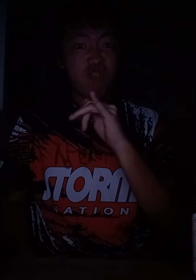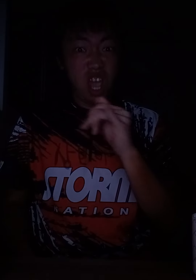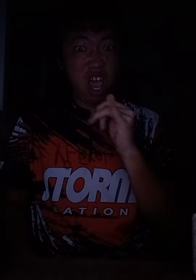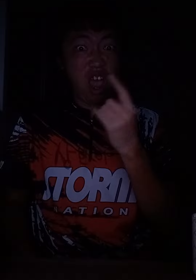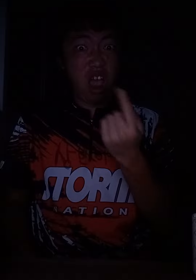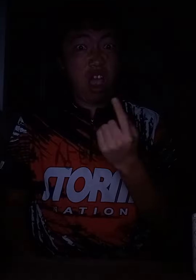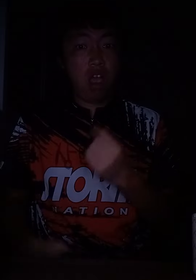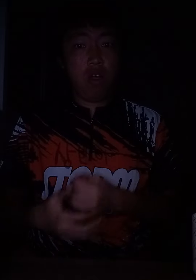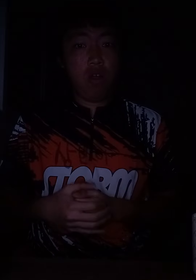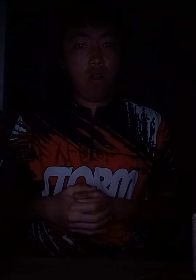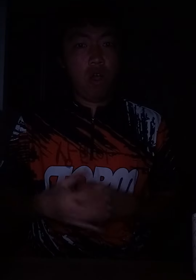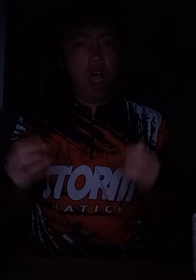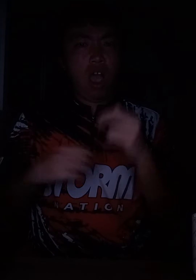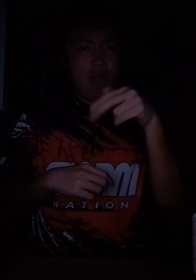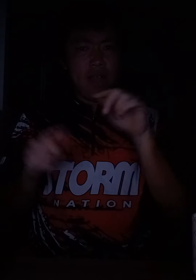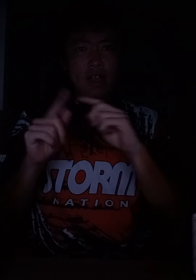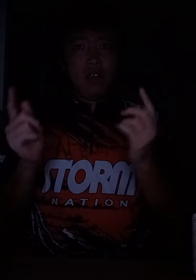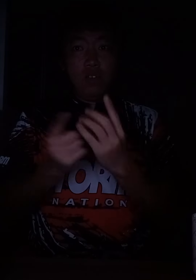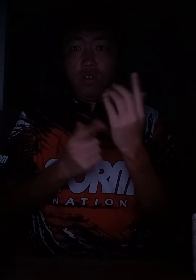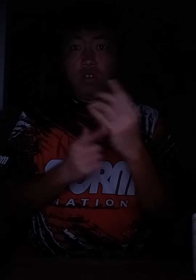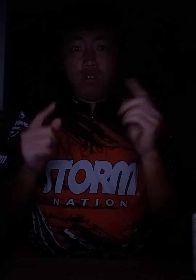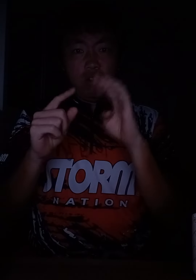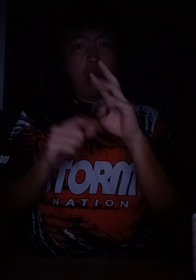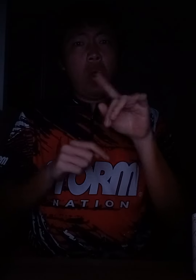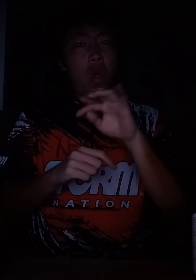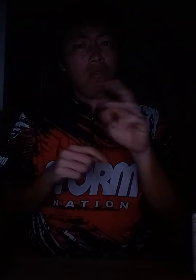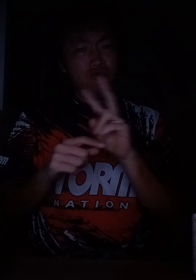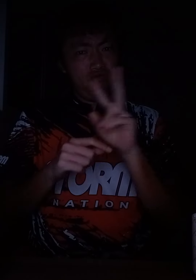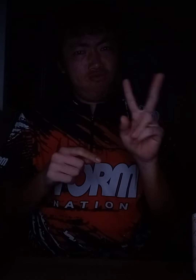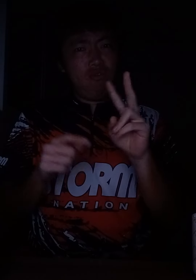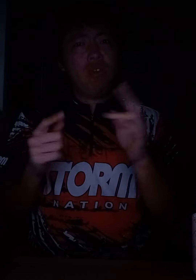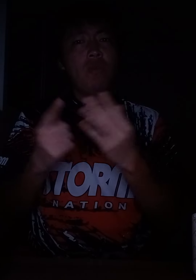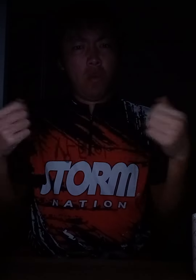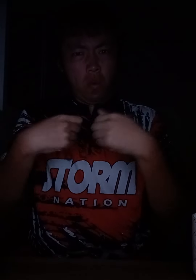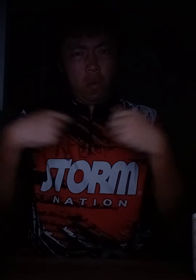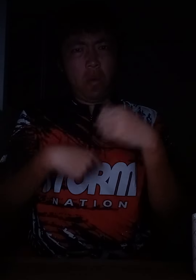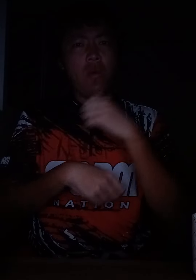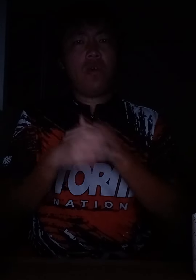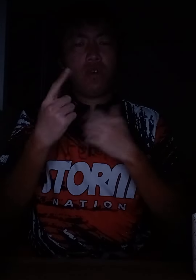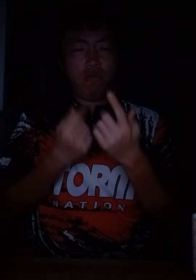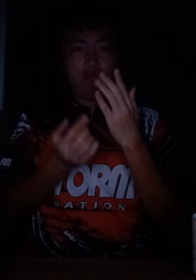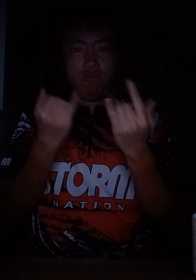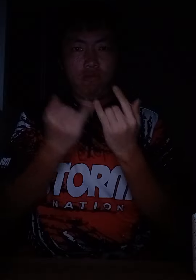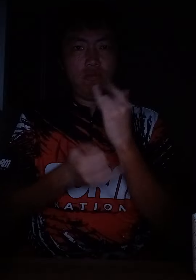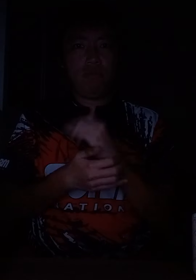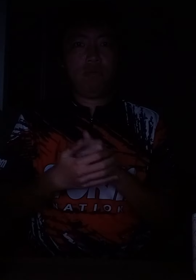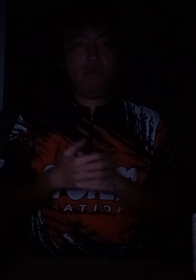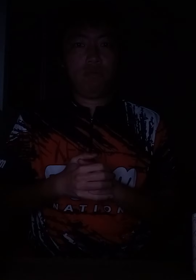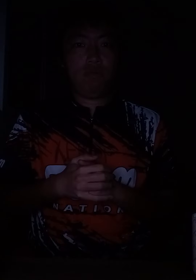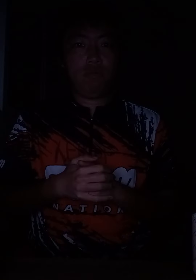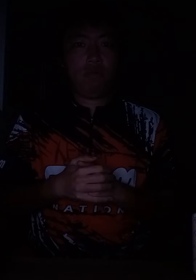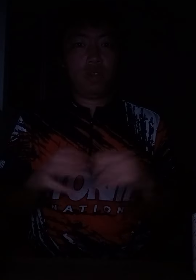그냥. 안양 마산경찰서는 30대 남성 2명을 폭행 혐의로 조사 중입니다. 어제